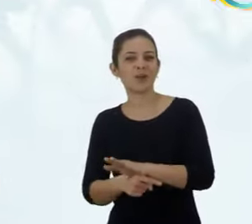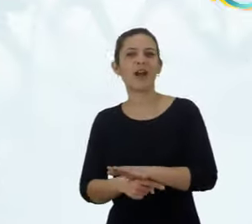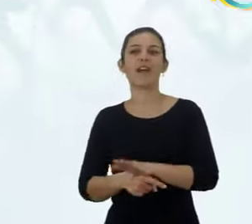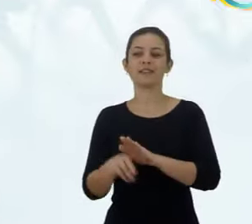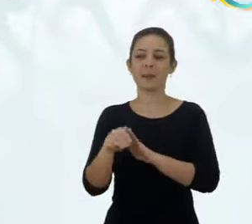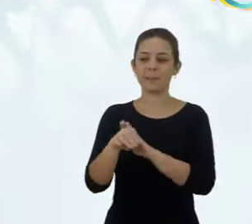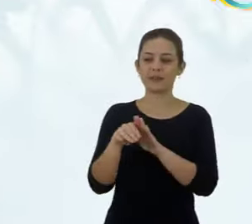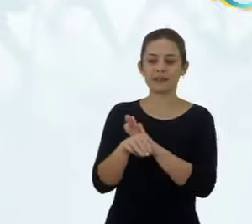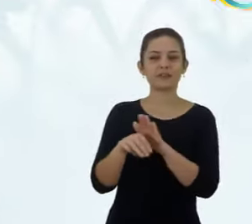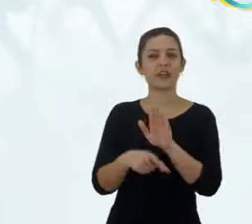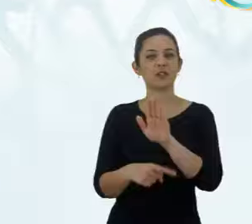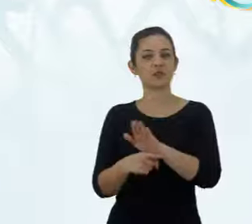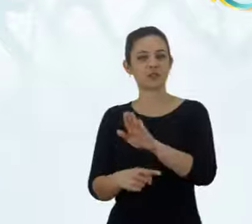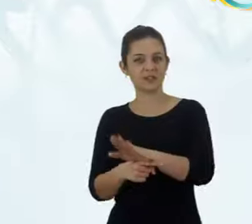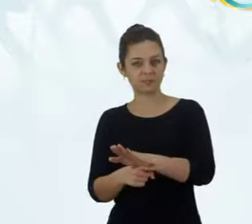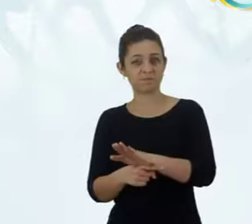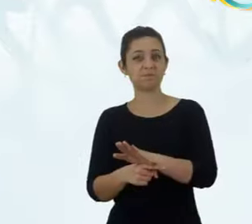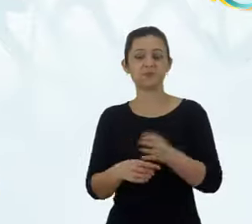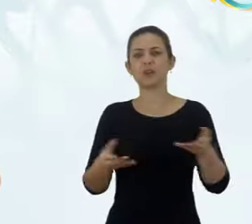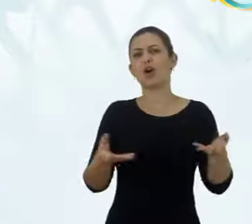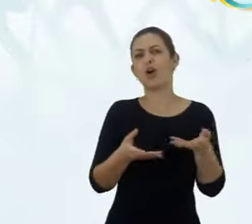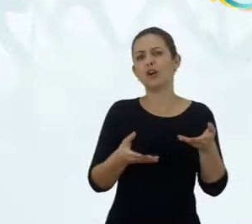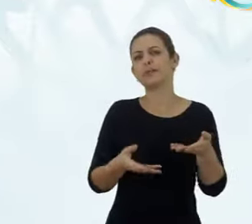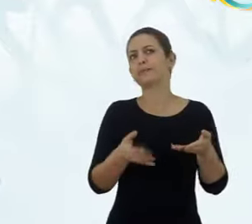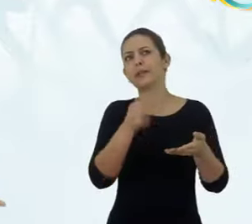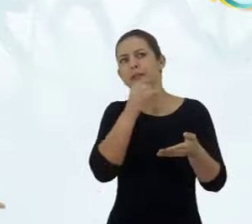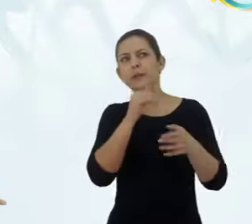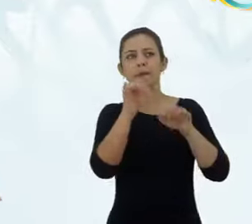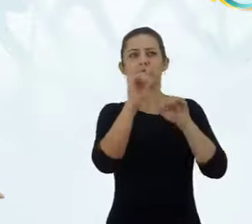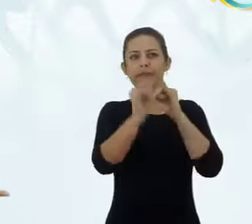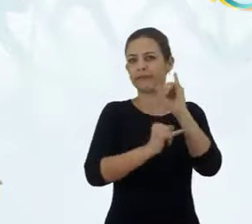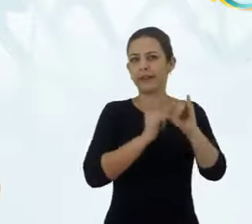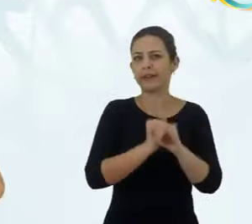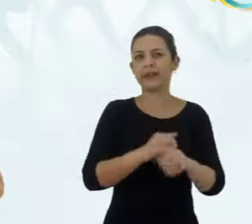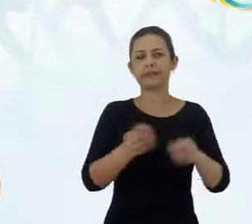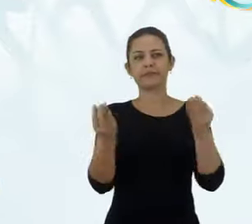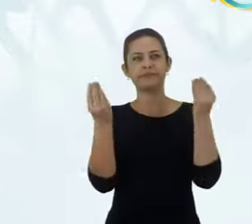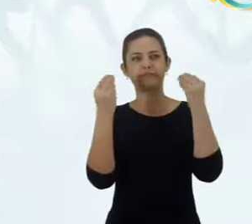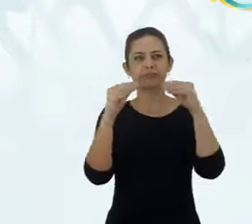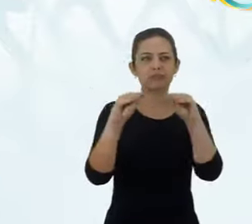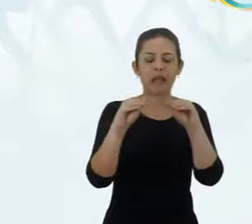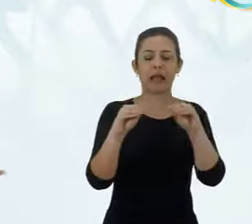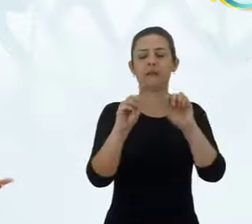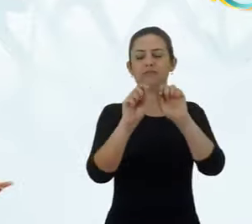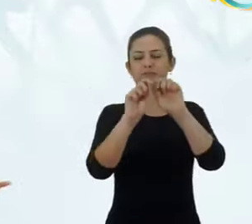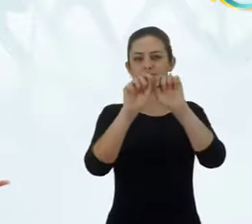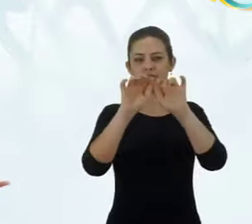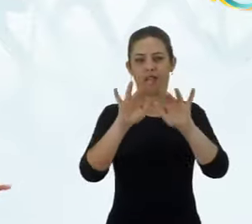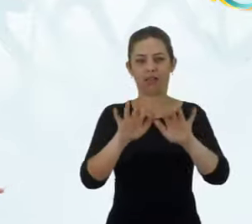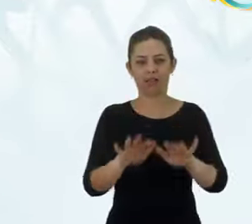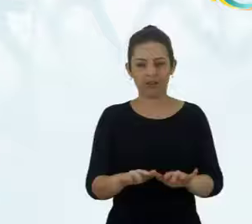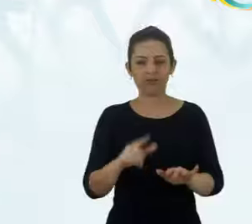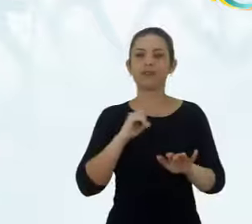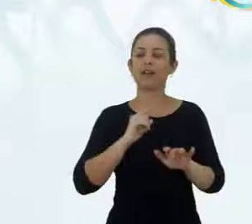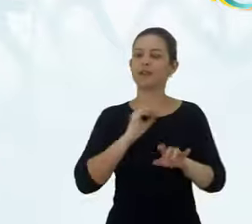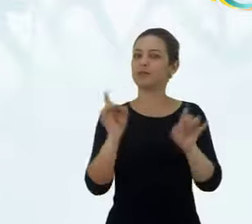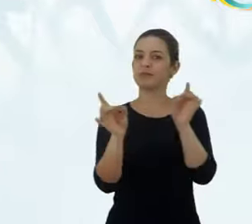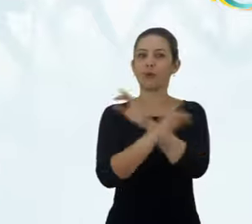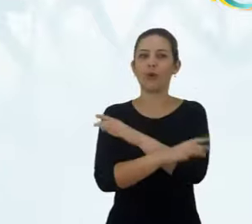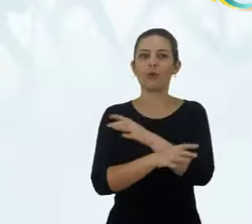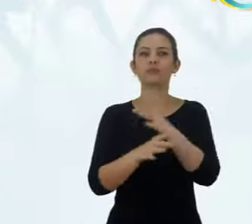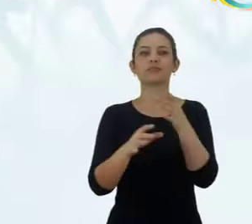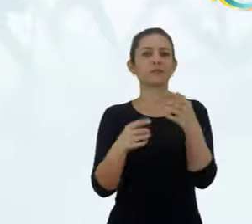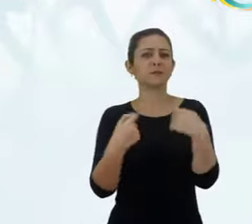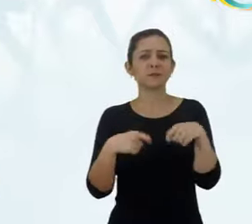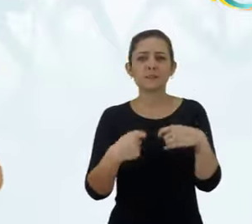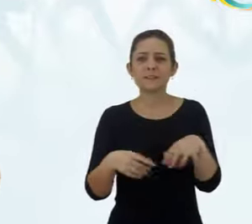como recurso para estar trabalhando junto com essa criança. Hoje, se você joga na internet, tem bastante atividades que você